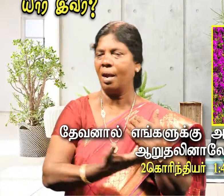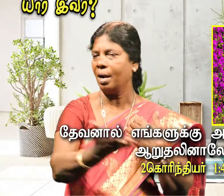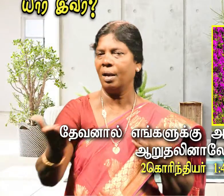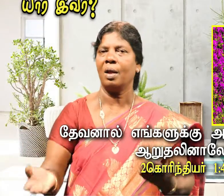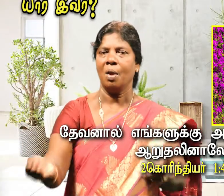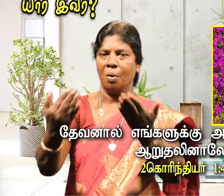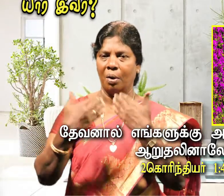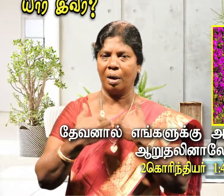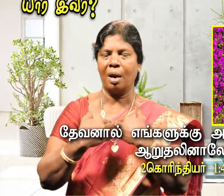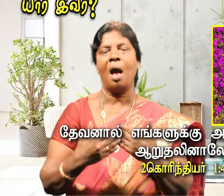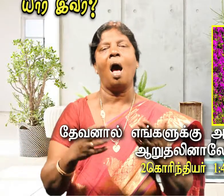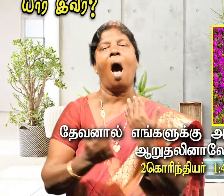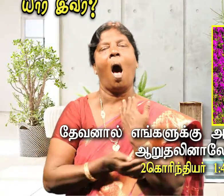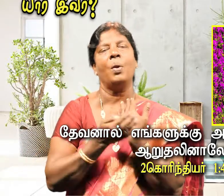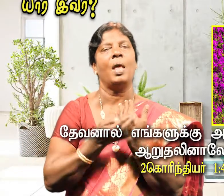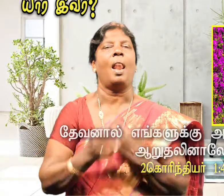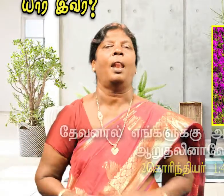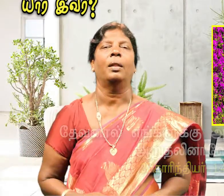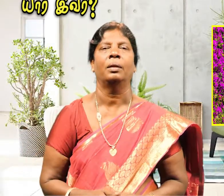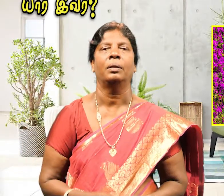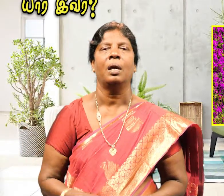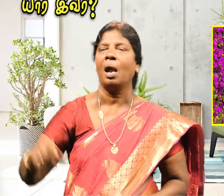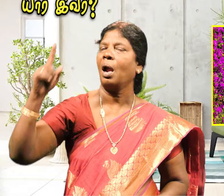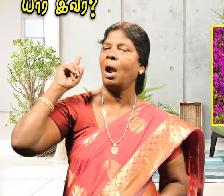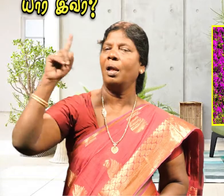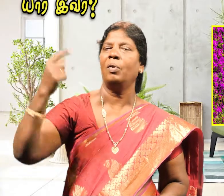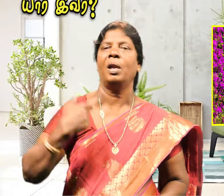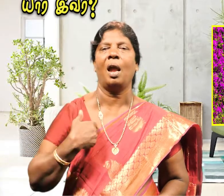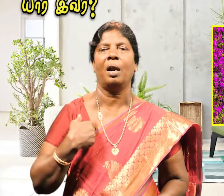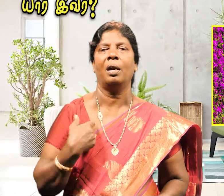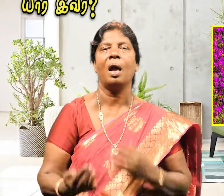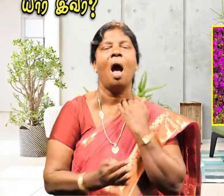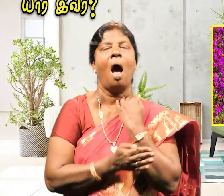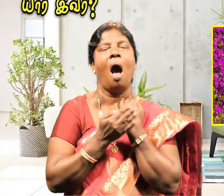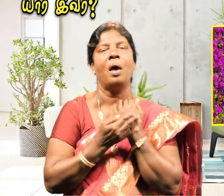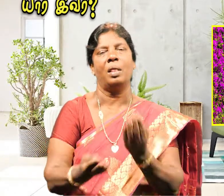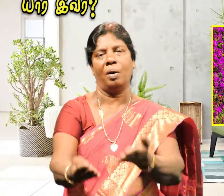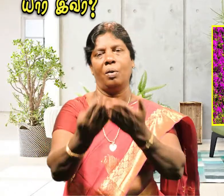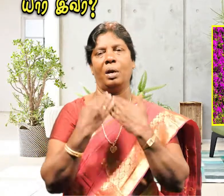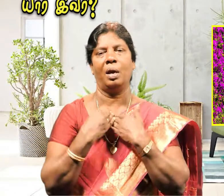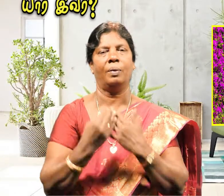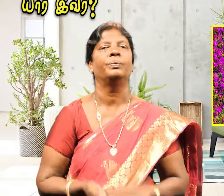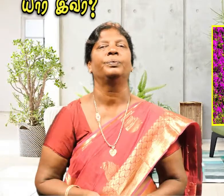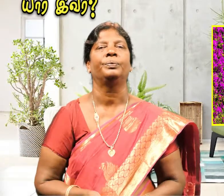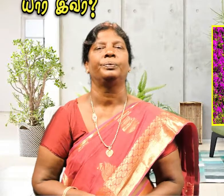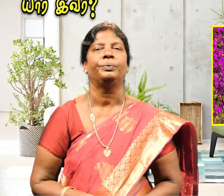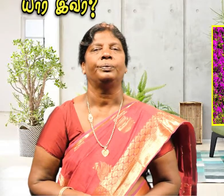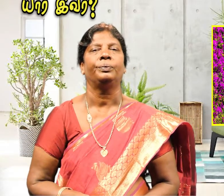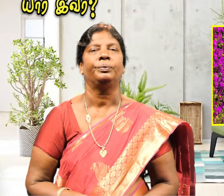தேவனால் எங்களுக்கு அருளப்படுகிற ஆறுதல், கடவுள் எங்களுக்கு ஆறுதல் அளிக்கிறார்.